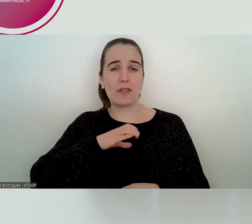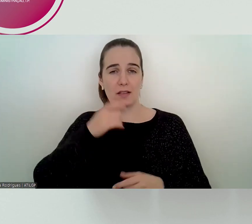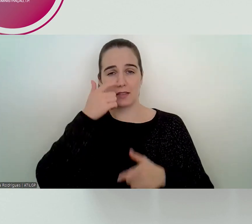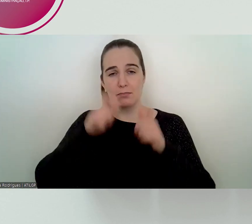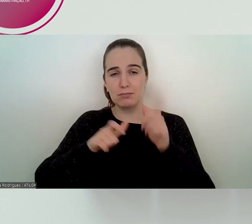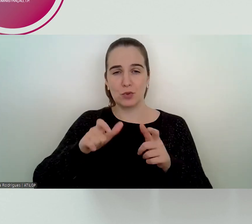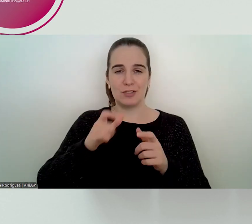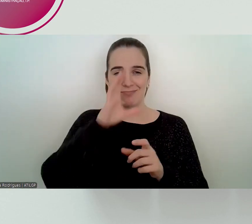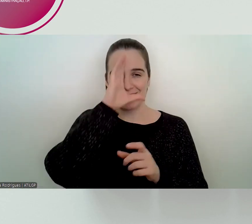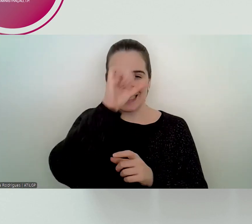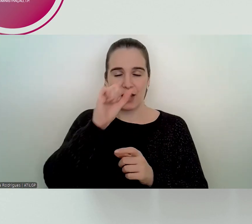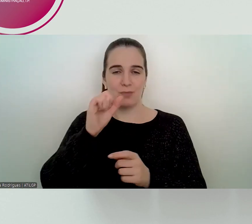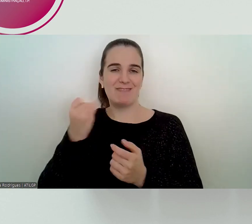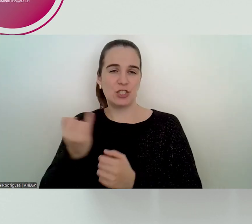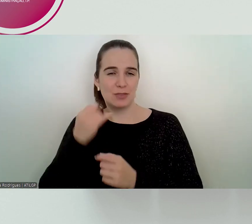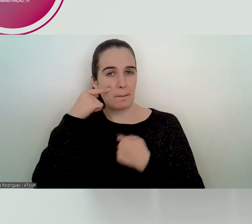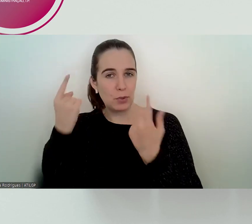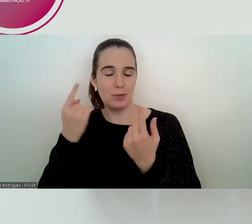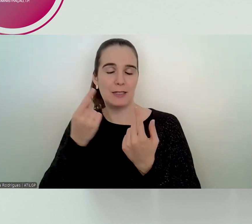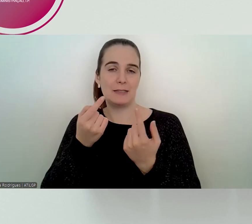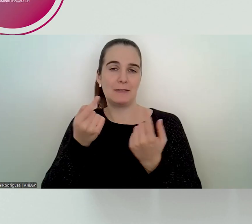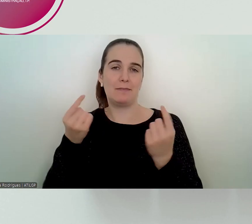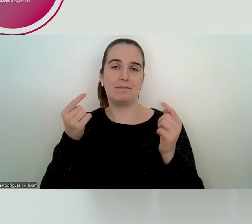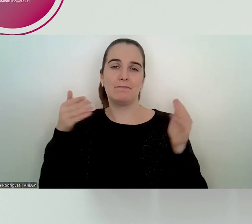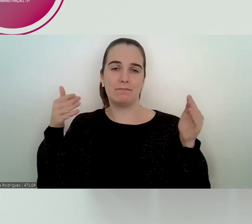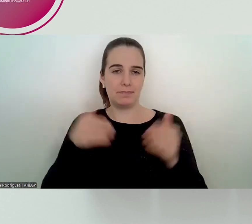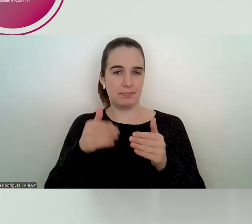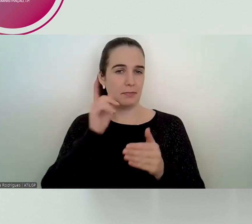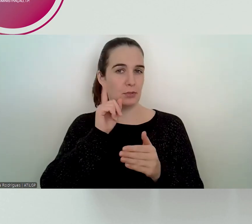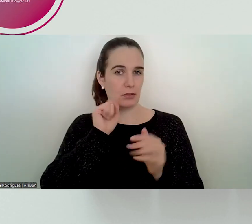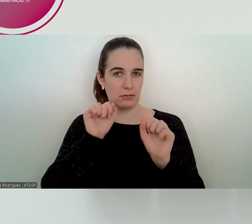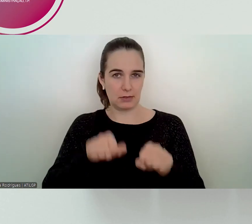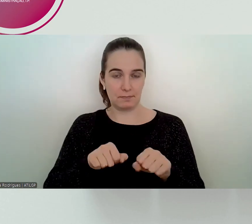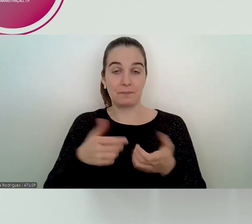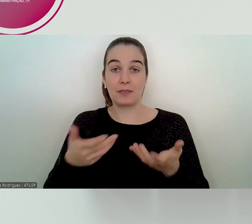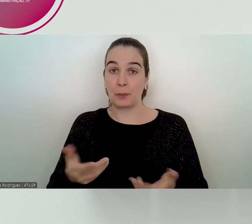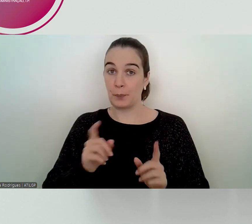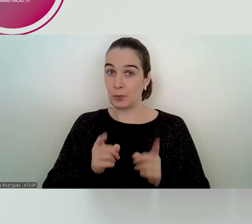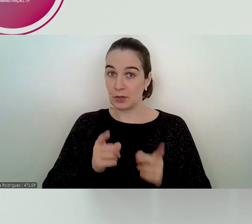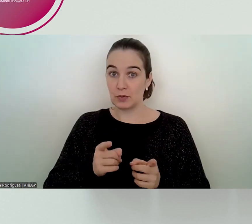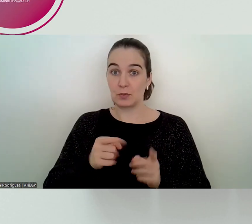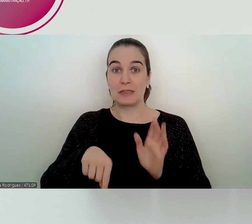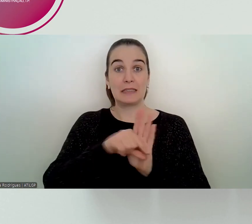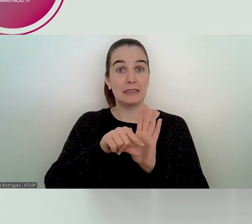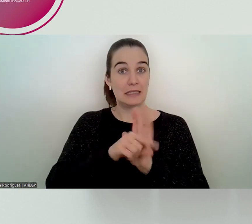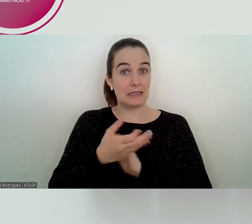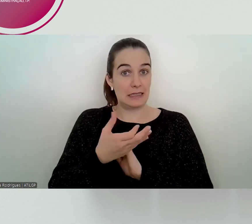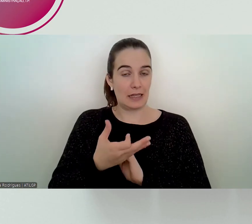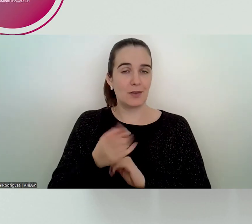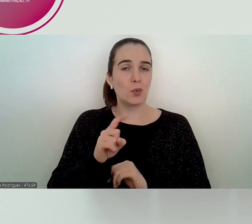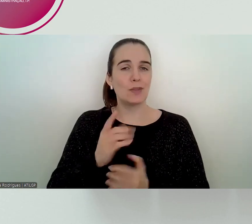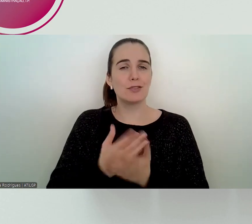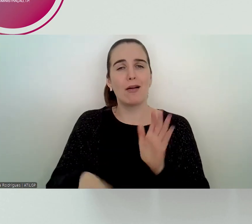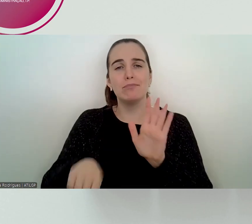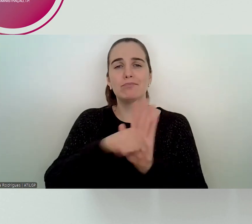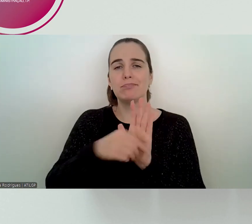instituições públicas tem uma centralidade absolutamente essencial. Neste contexto, este artigo não é apenas uma norma